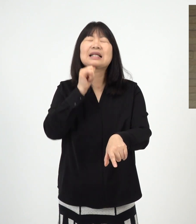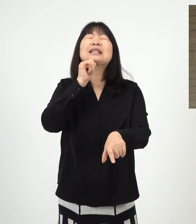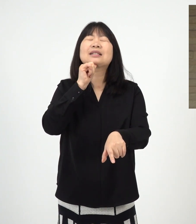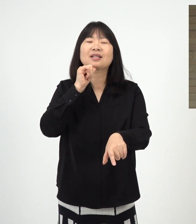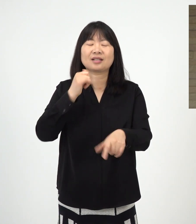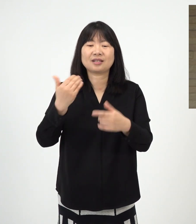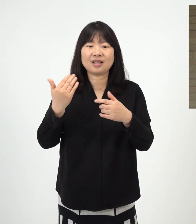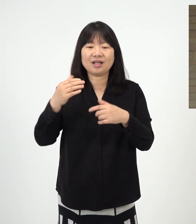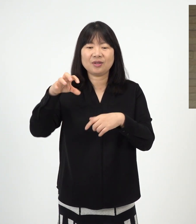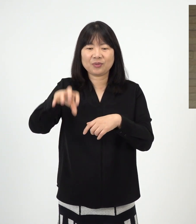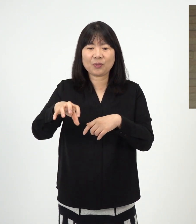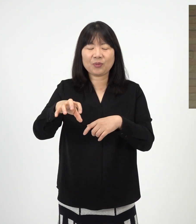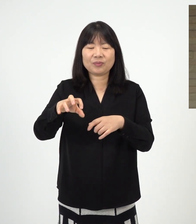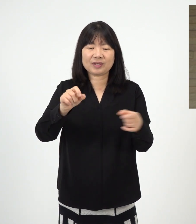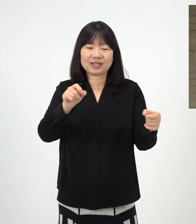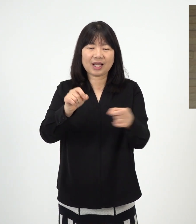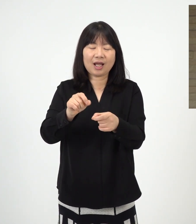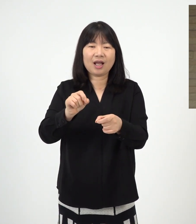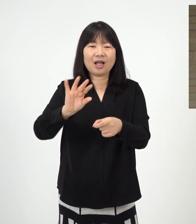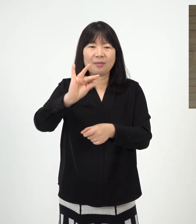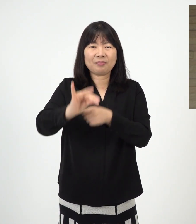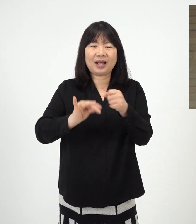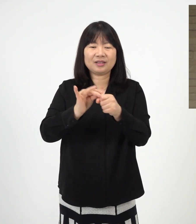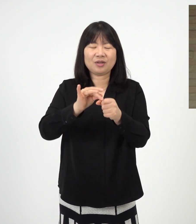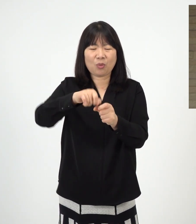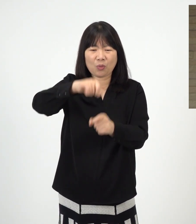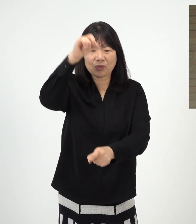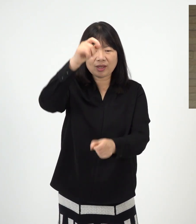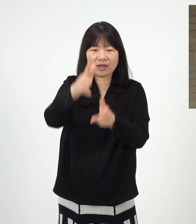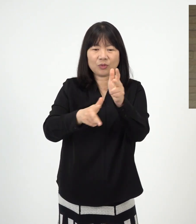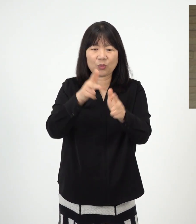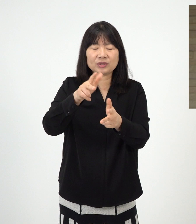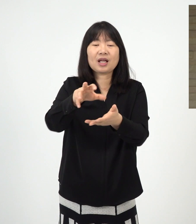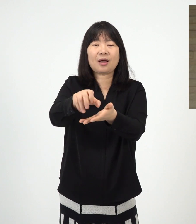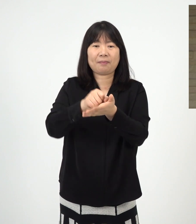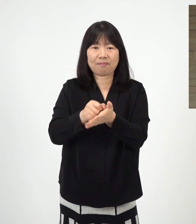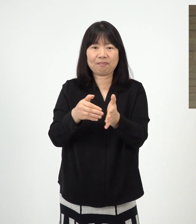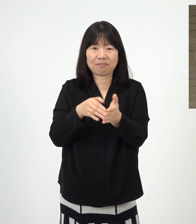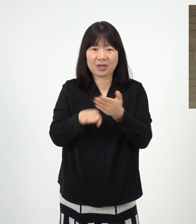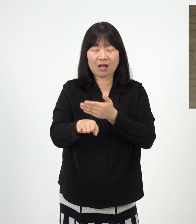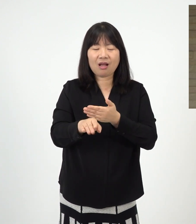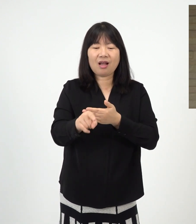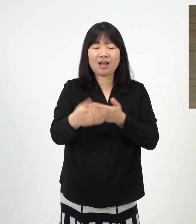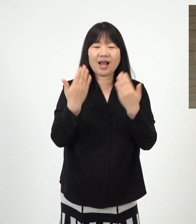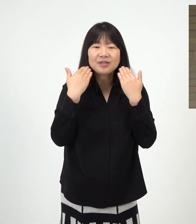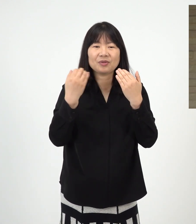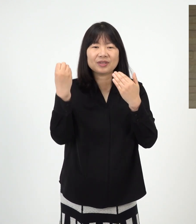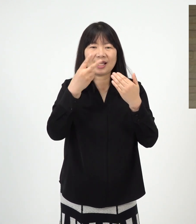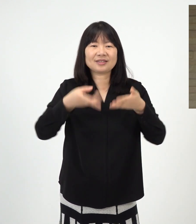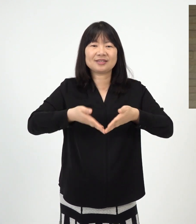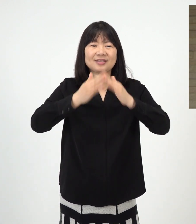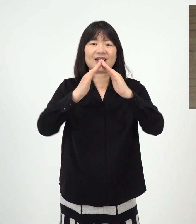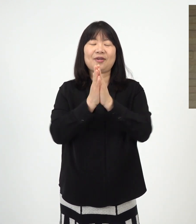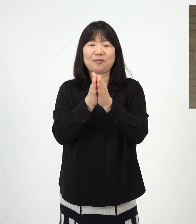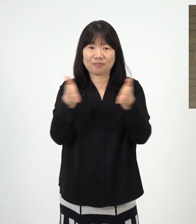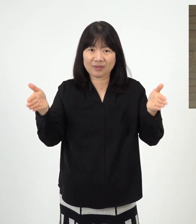학교가 100년 된 공장을 얻어서 거기에 학교를 다시 재개를